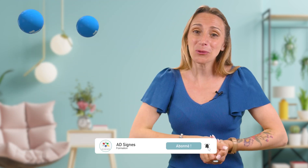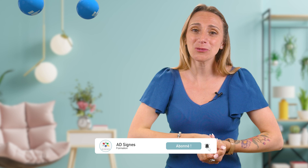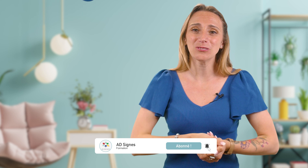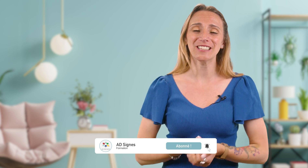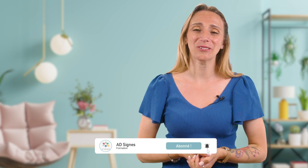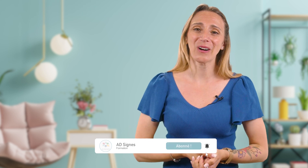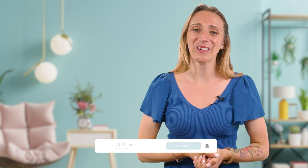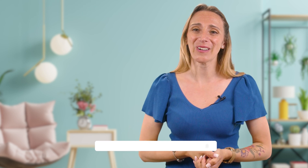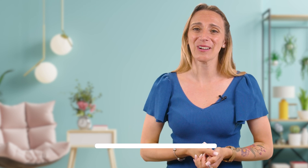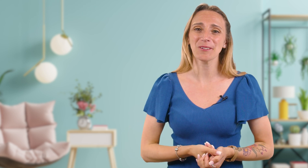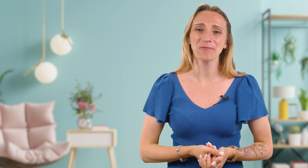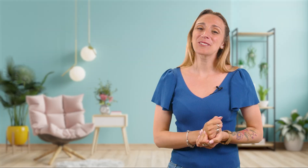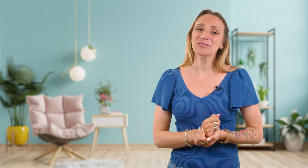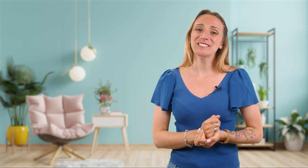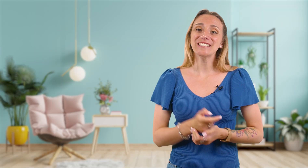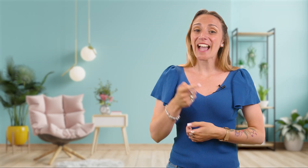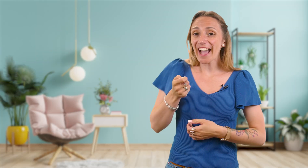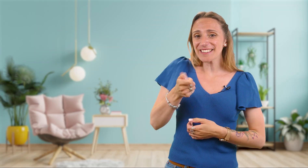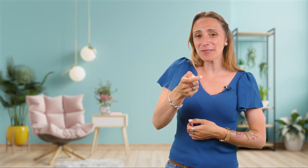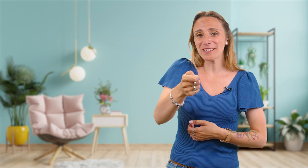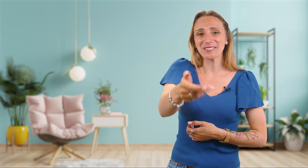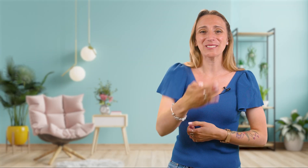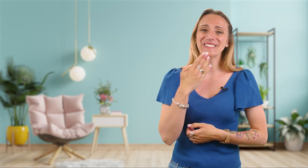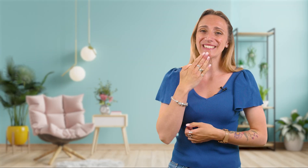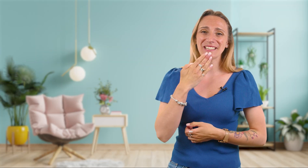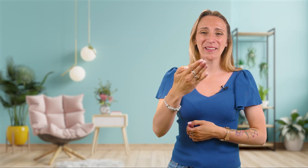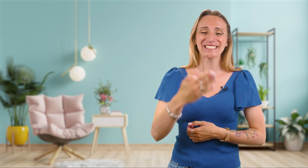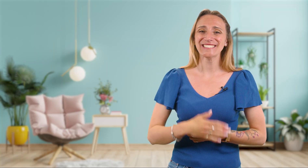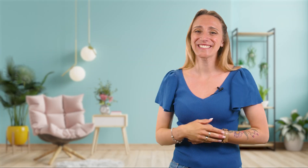pour plus de vidéos encore. Je vous dis à très bientôt et merci.